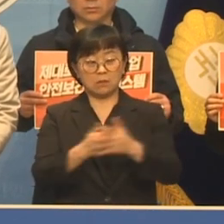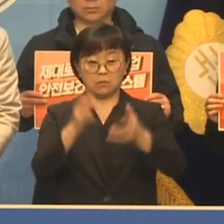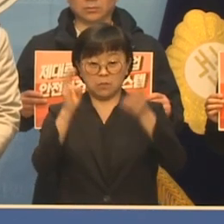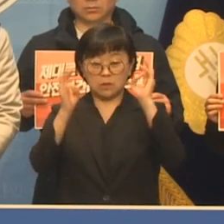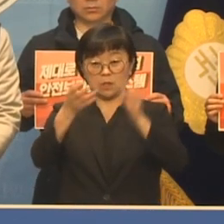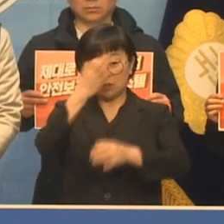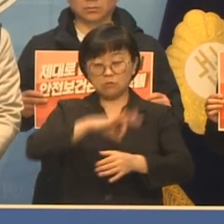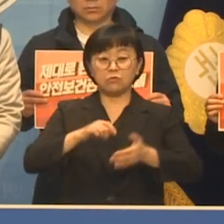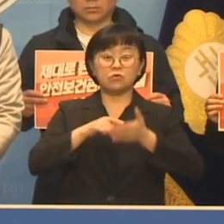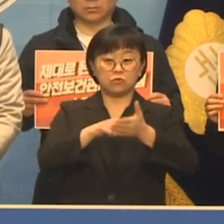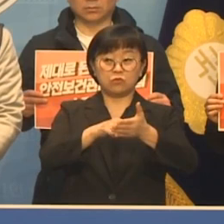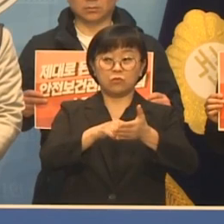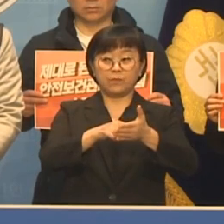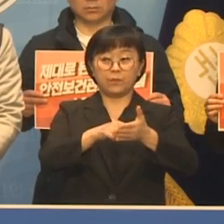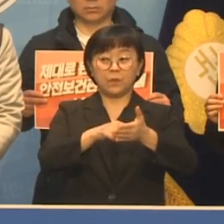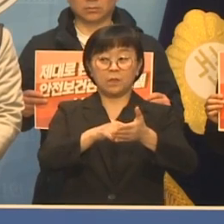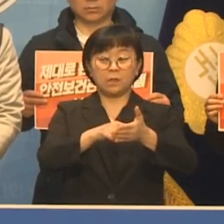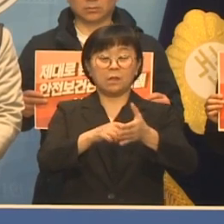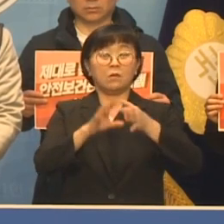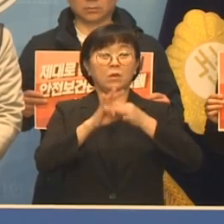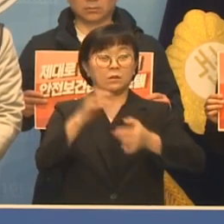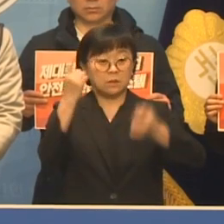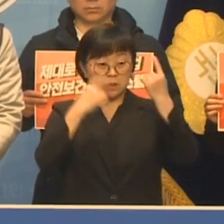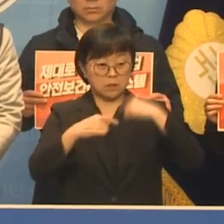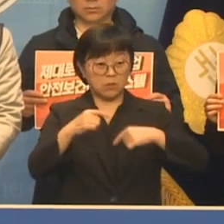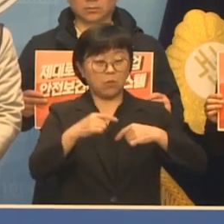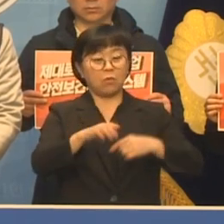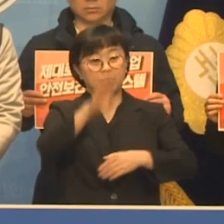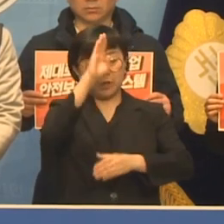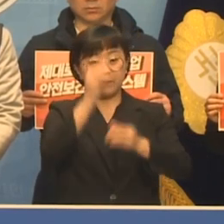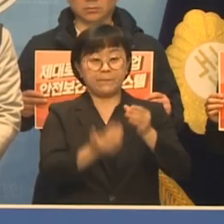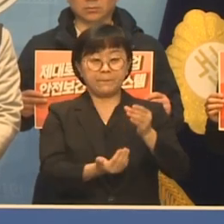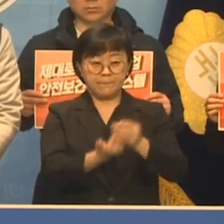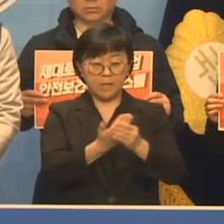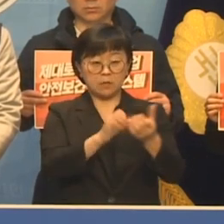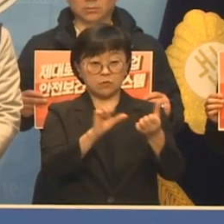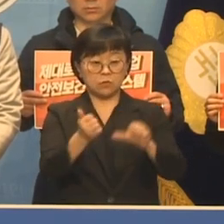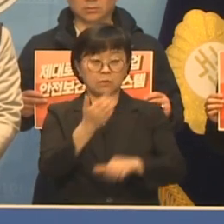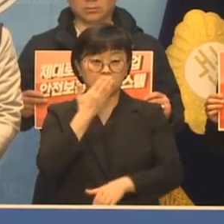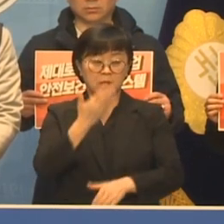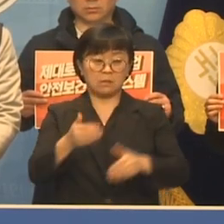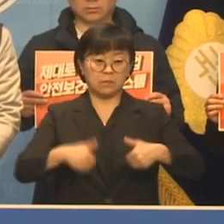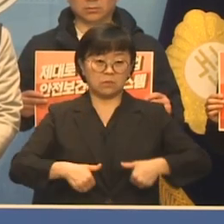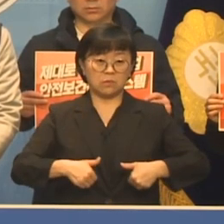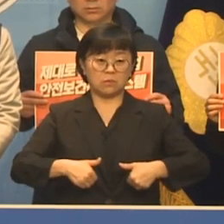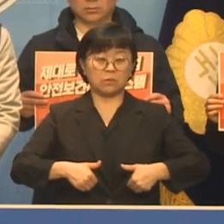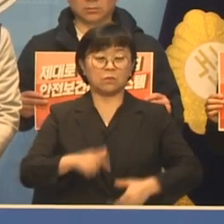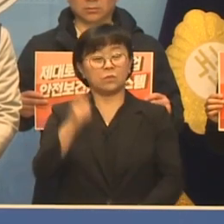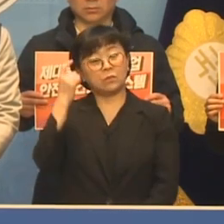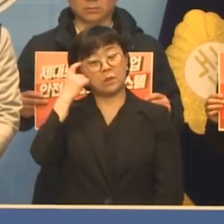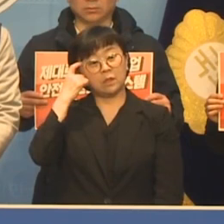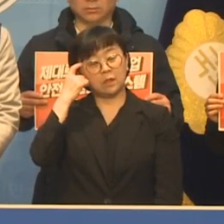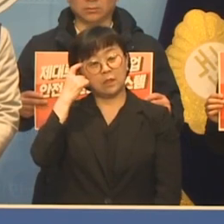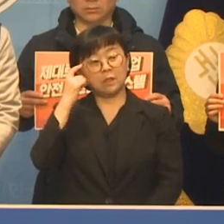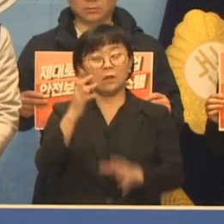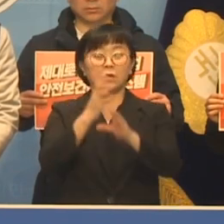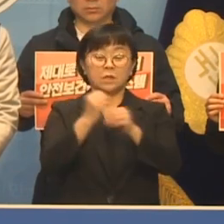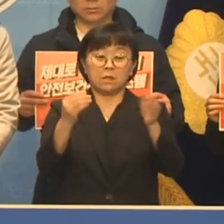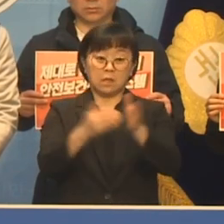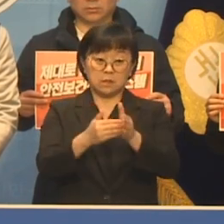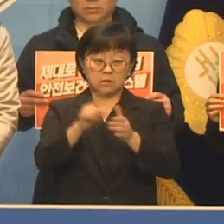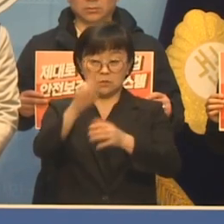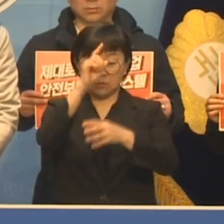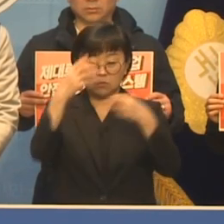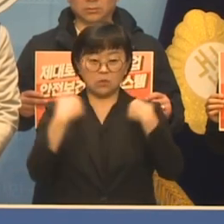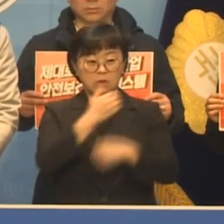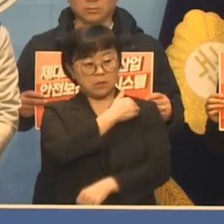이윤 추구와 생산에 밀려 다치고 병들고 죽어나가야 합니까? 언제까지